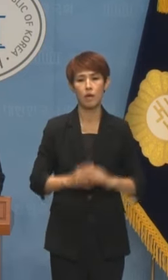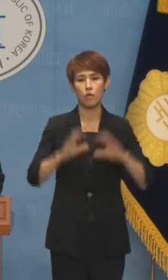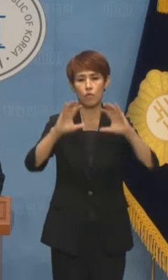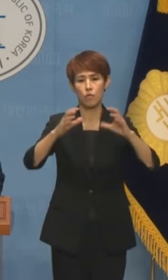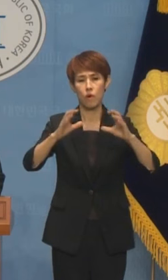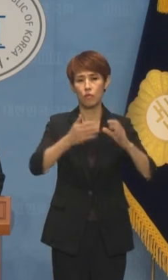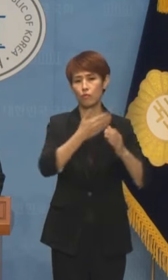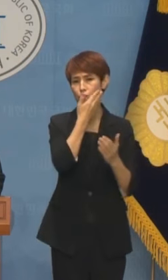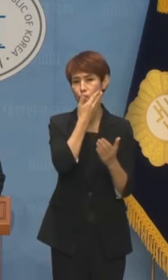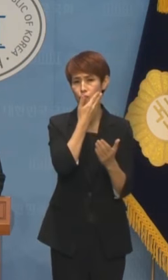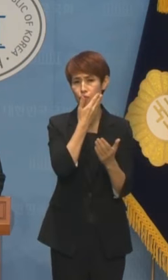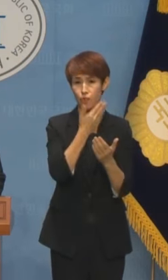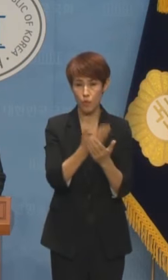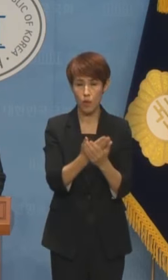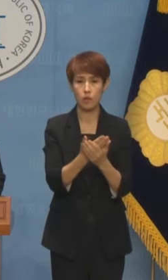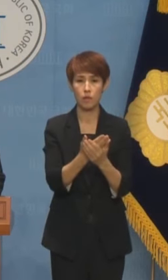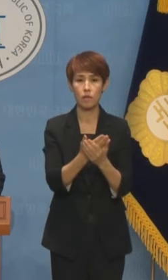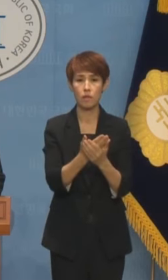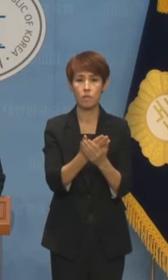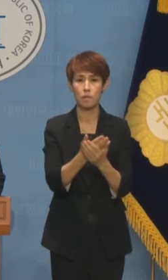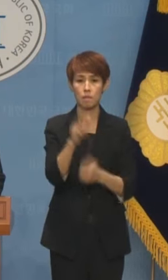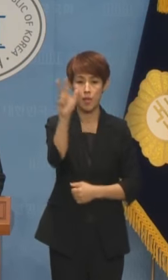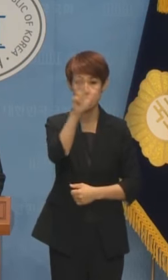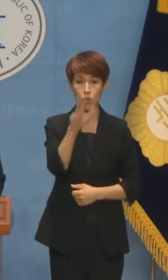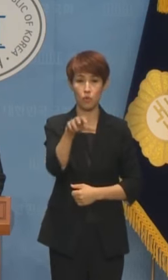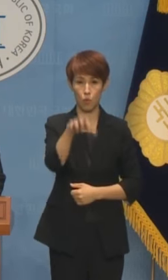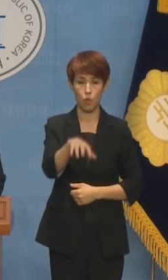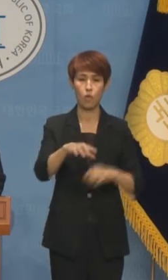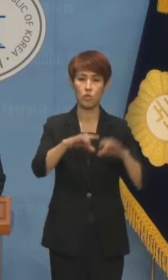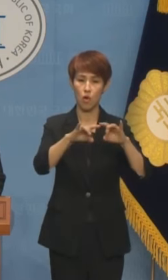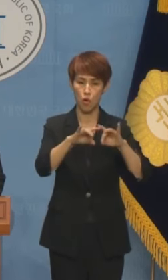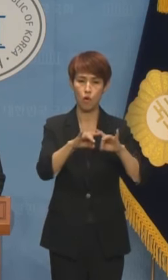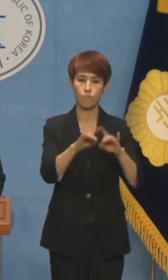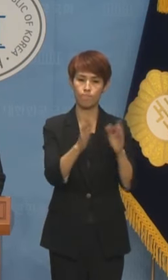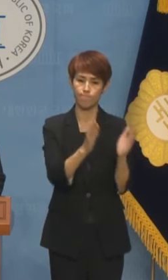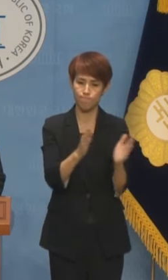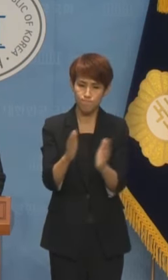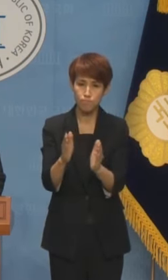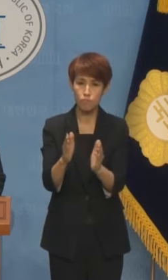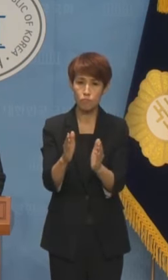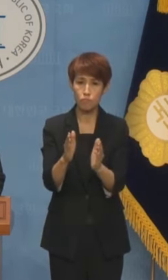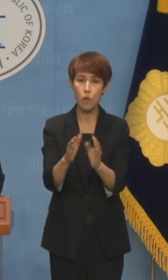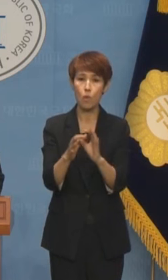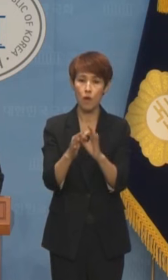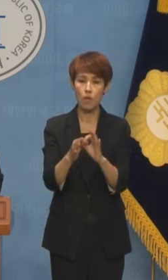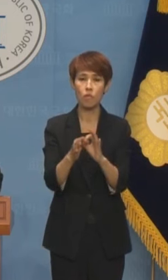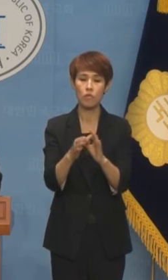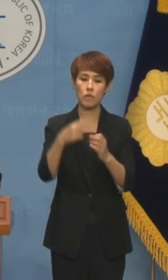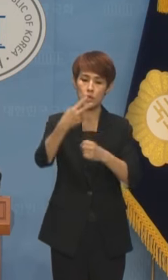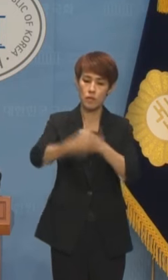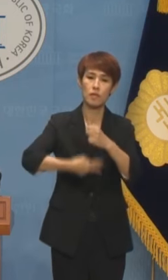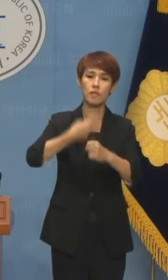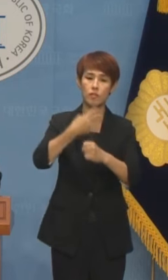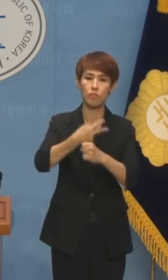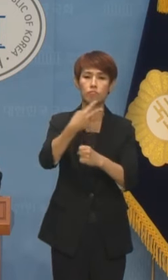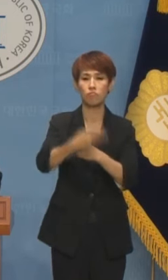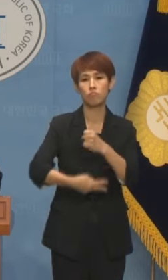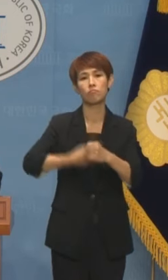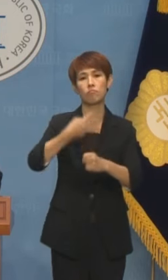중요한 발전소, 전력망 확보 등에 대한 2년마다